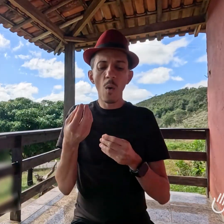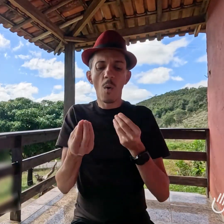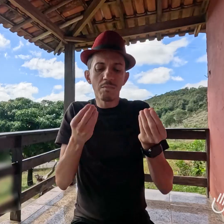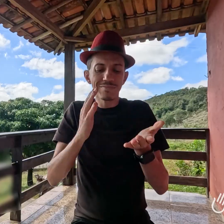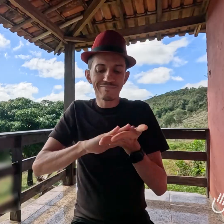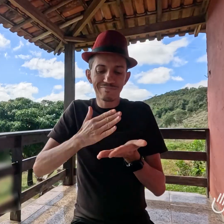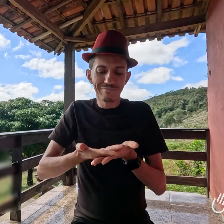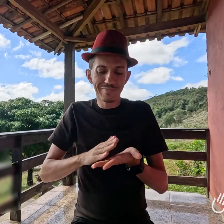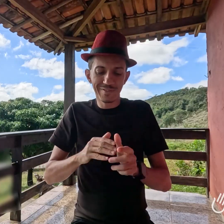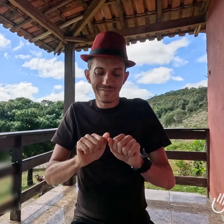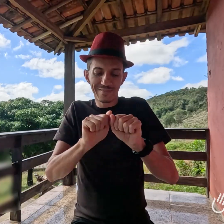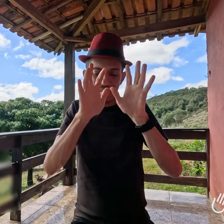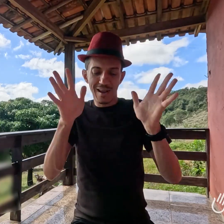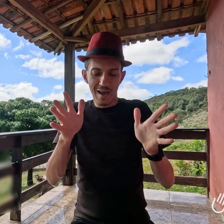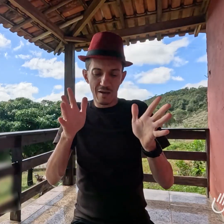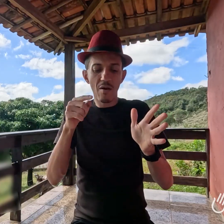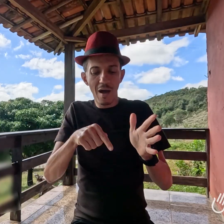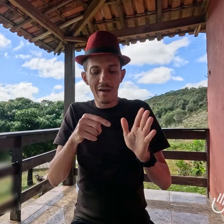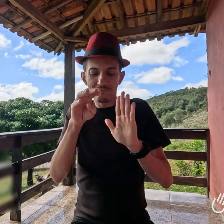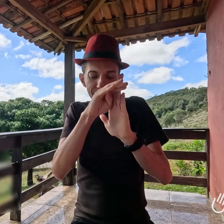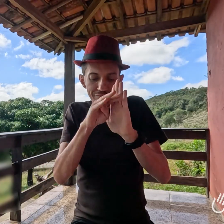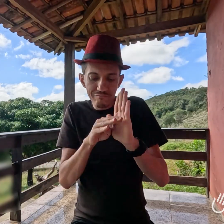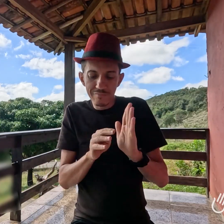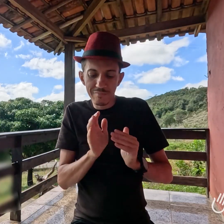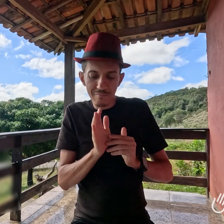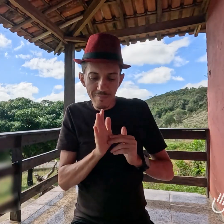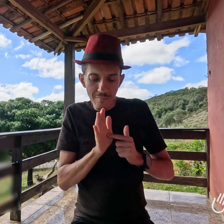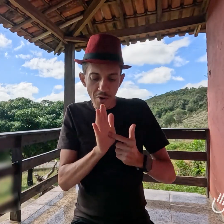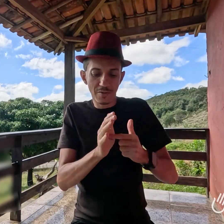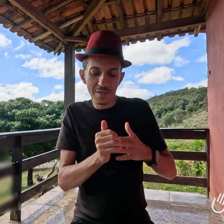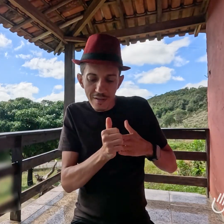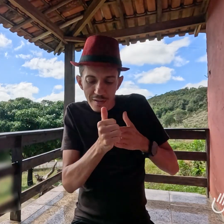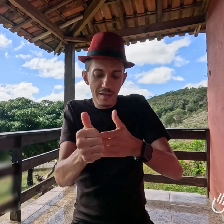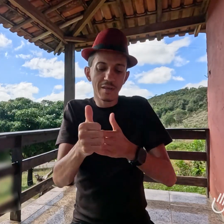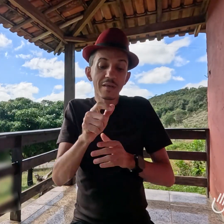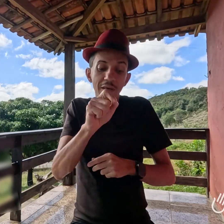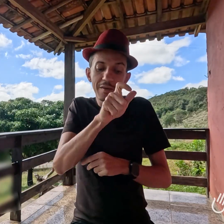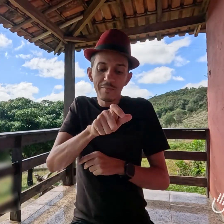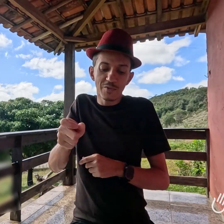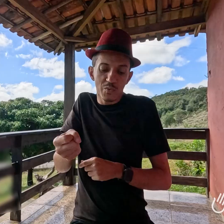Sem Mistérios. O guia definitivo para iniciantes.